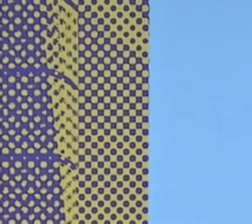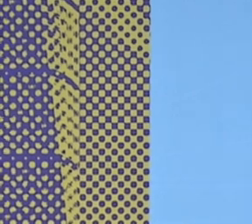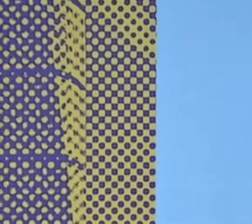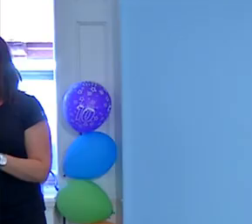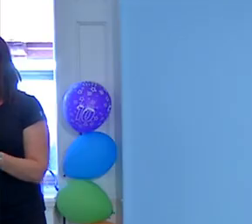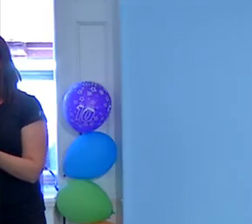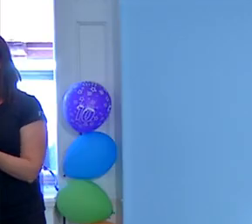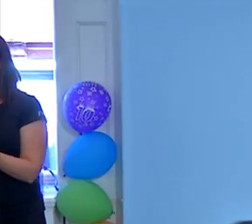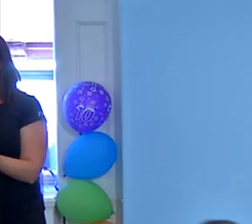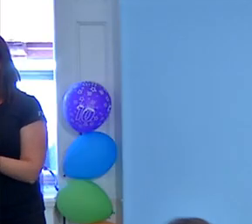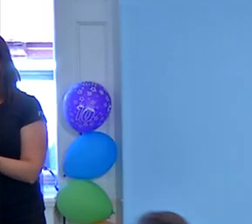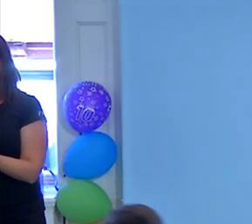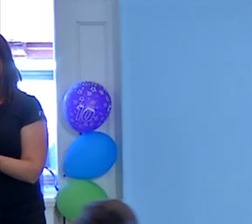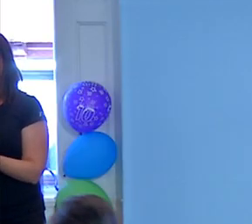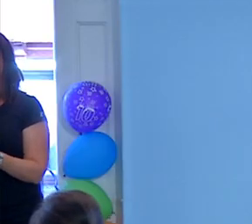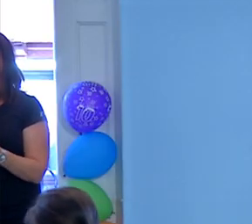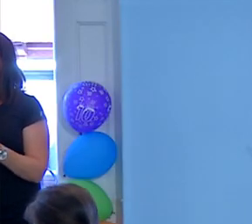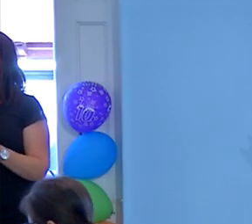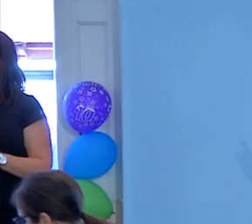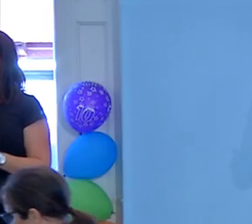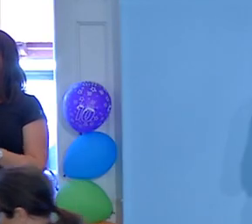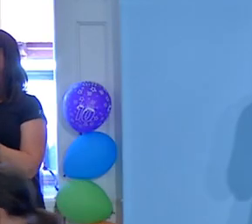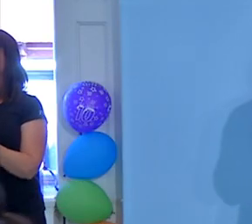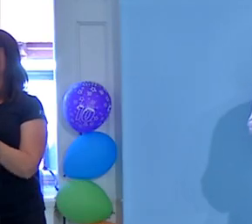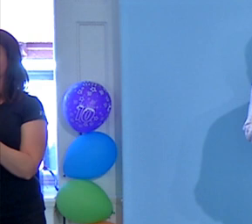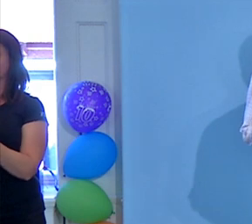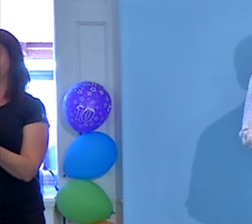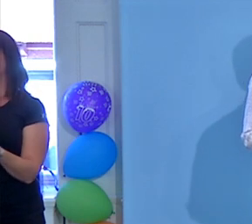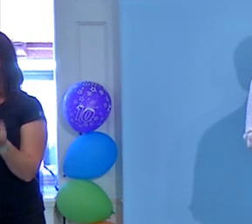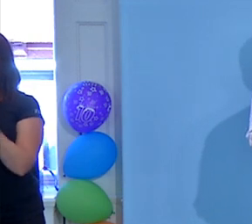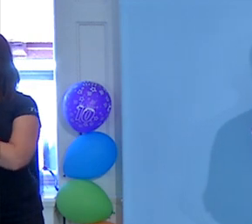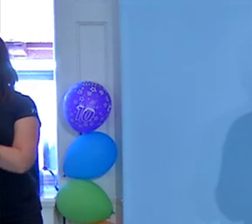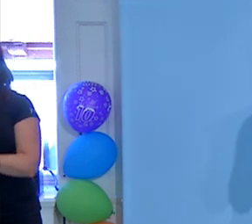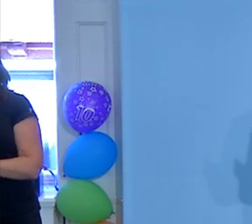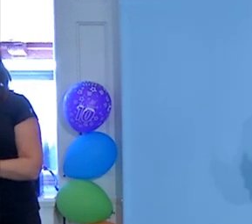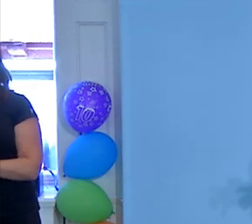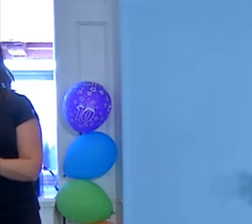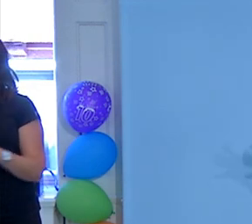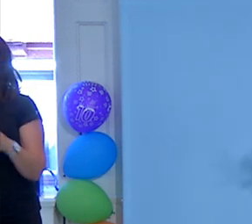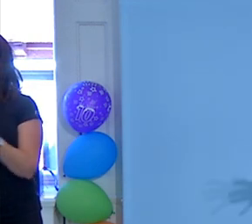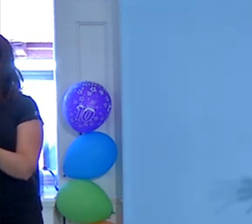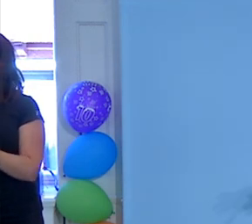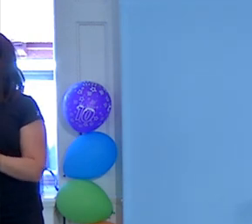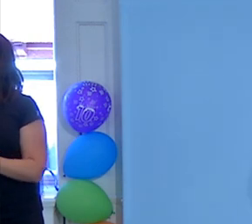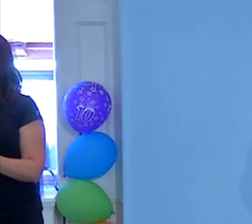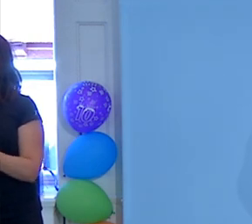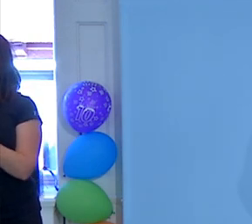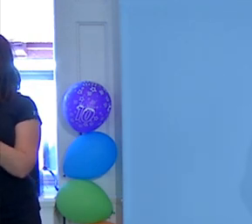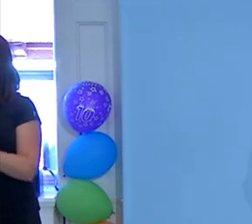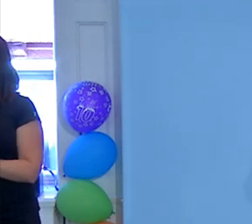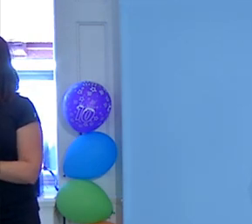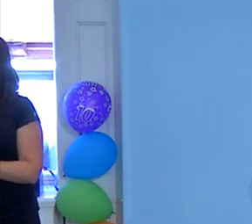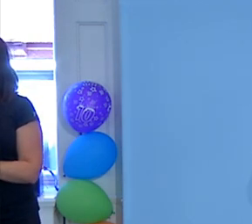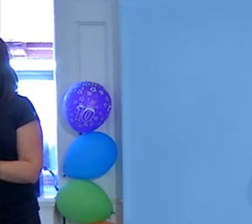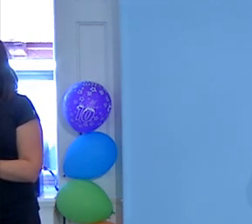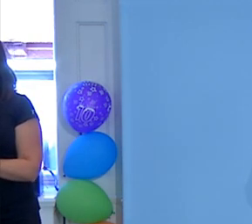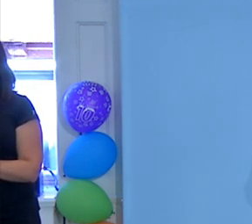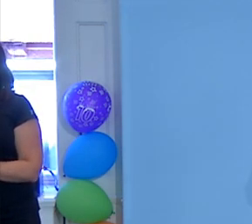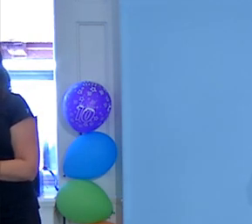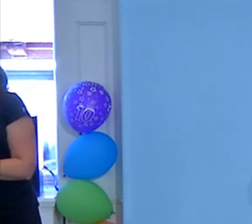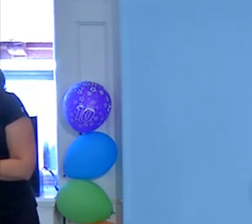Och från kommunens sida så vänder vi lite på steken i år och har någonting som heter Lund frågar istället för Fråga